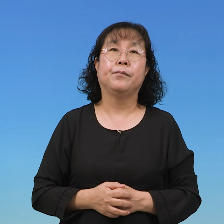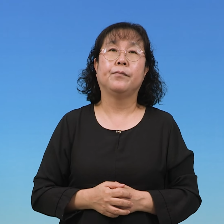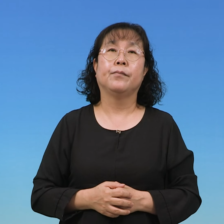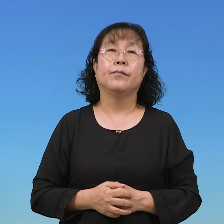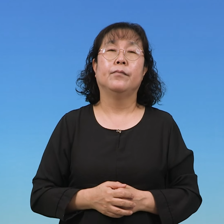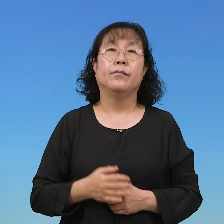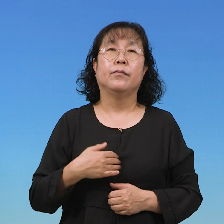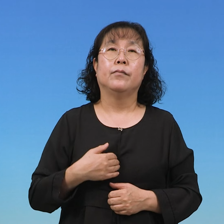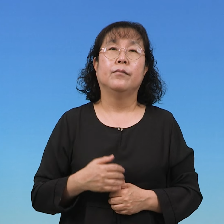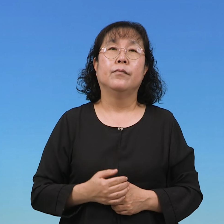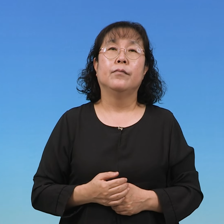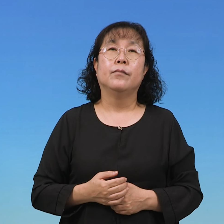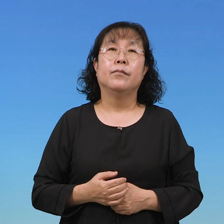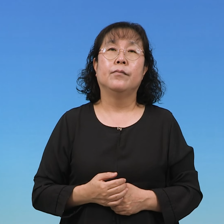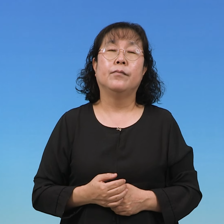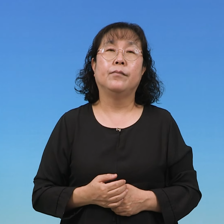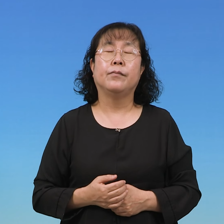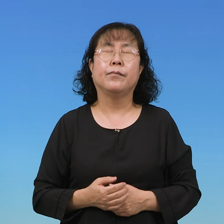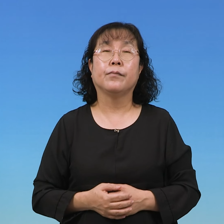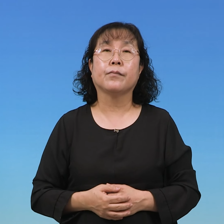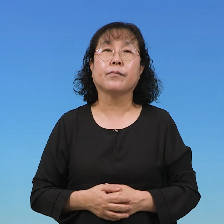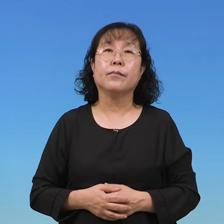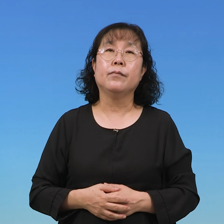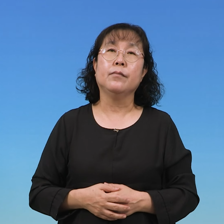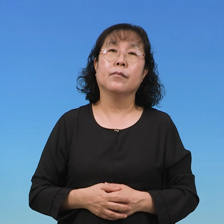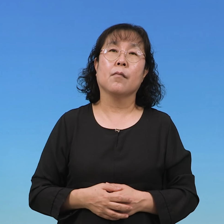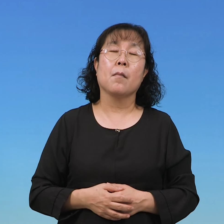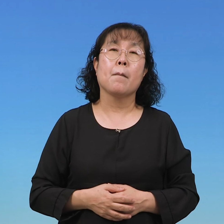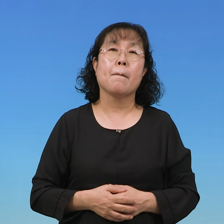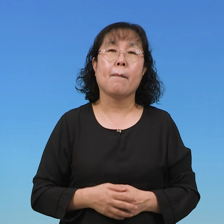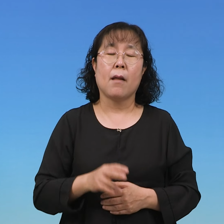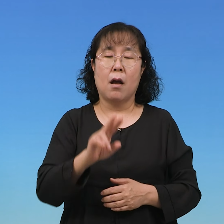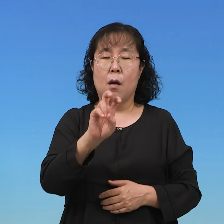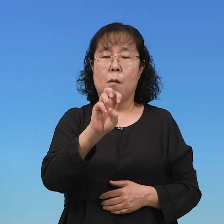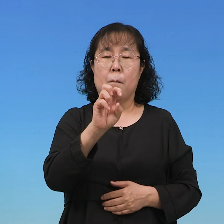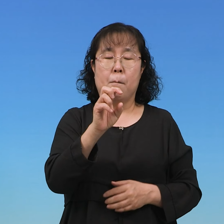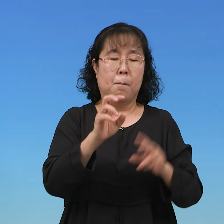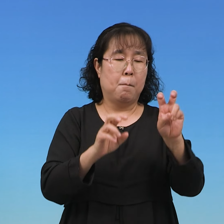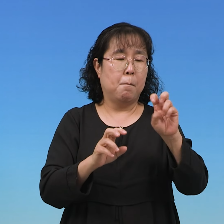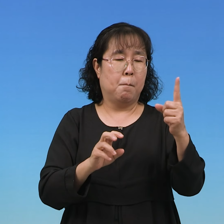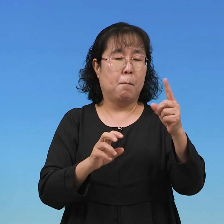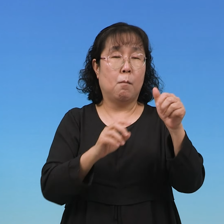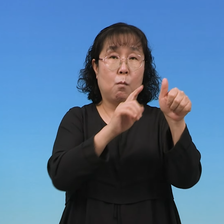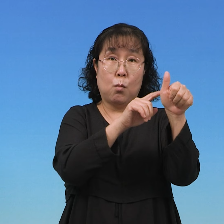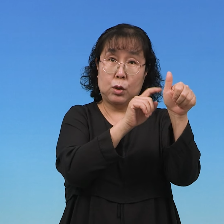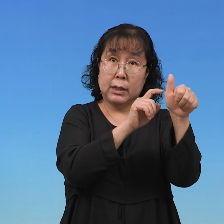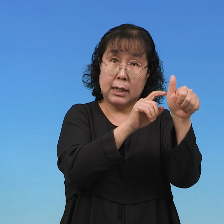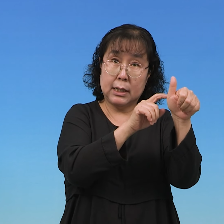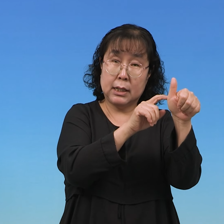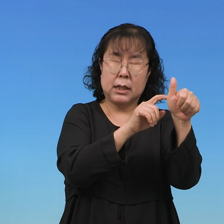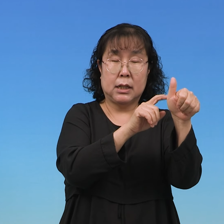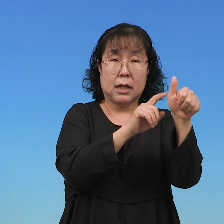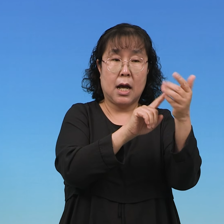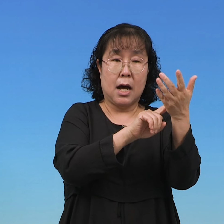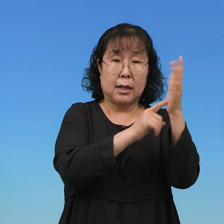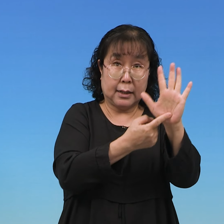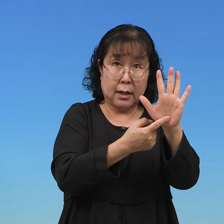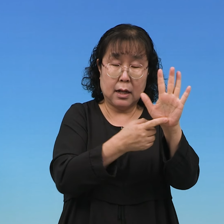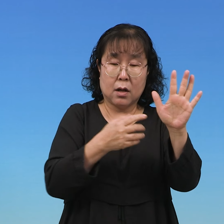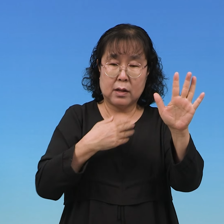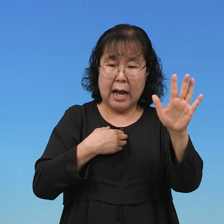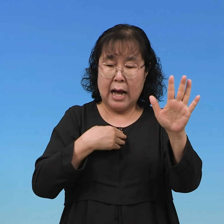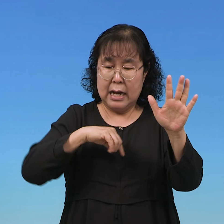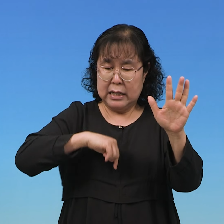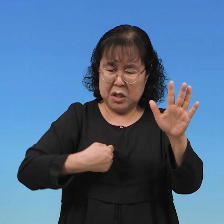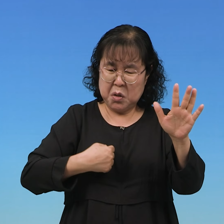잘 표현하는 설명이 없다고 생각을 합니다. 모차르트가 나타나고부터 나 자신이 싫어졌다.